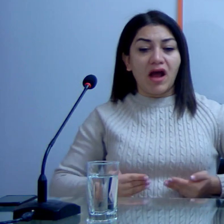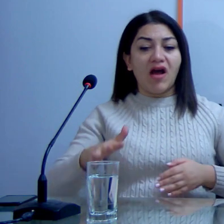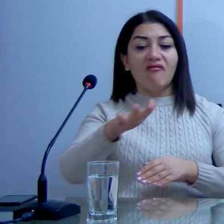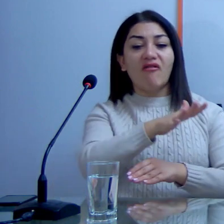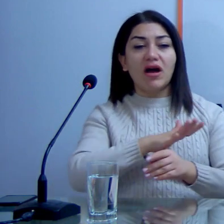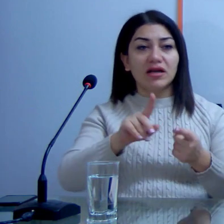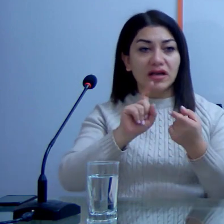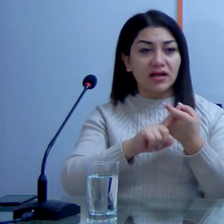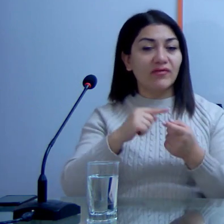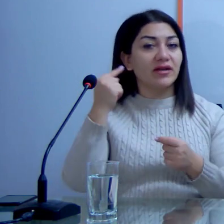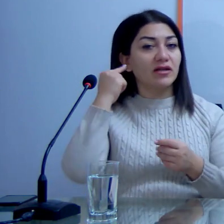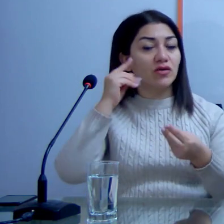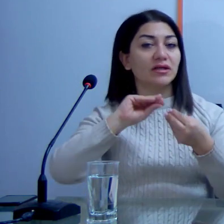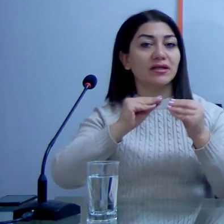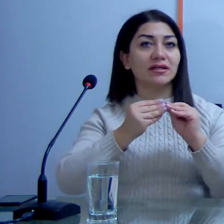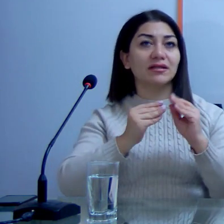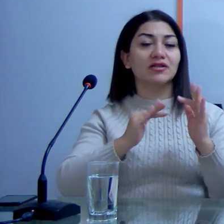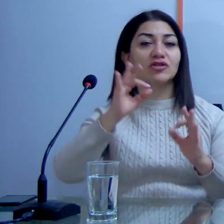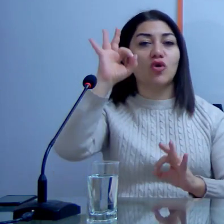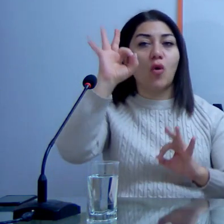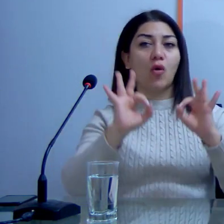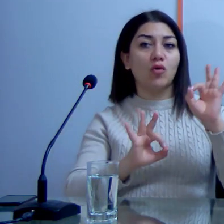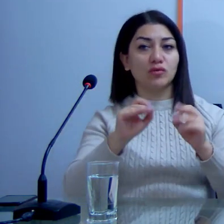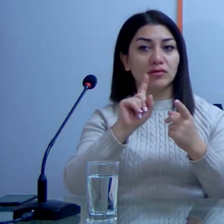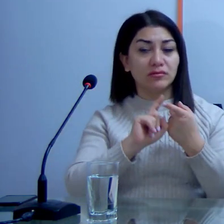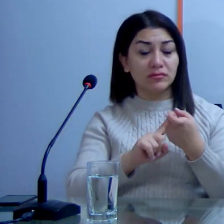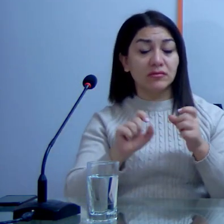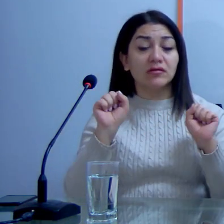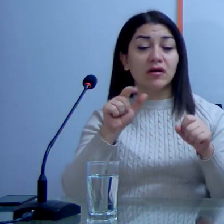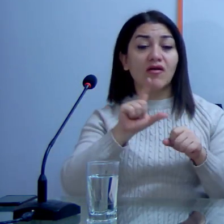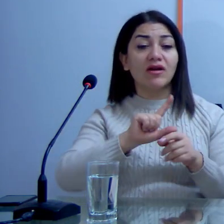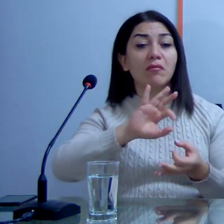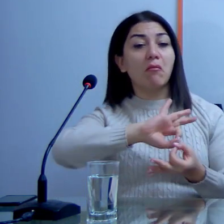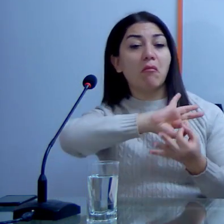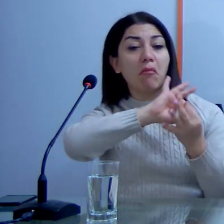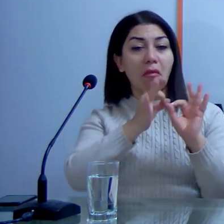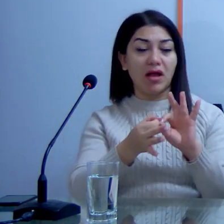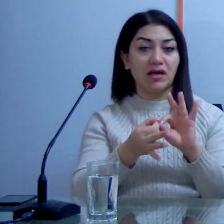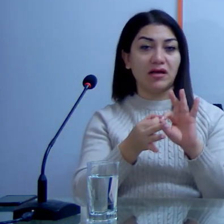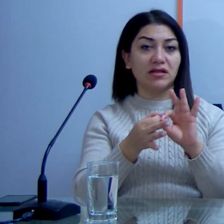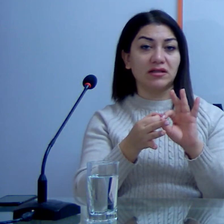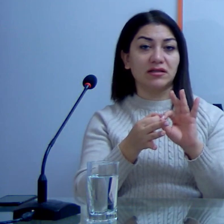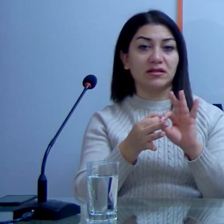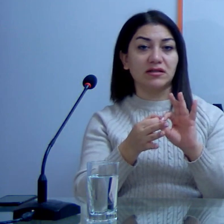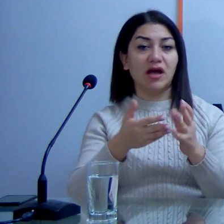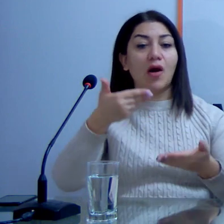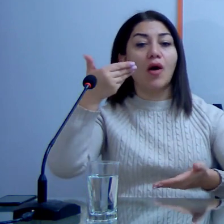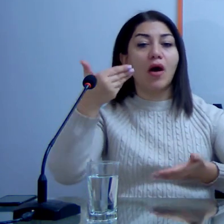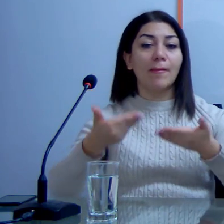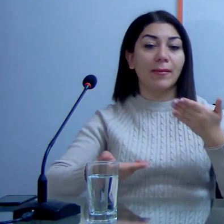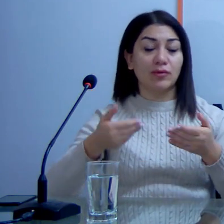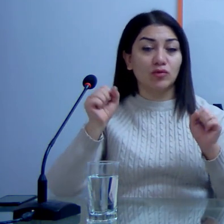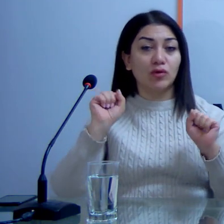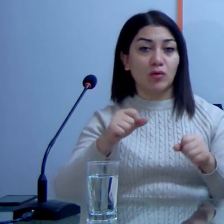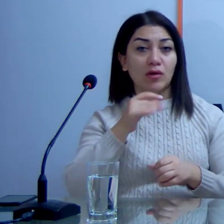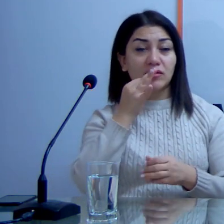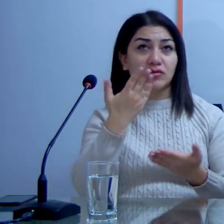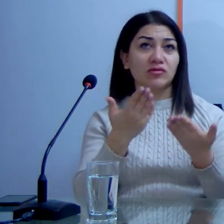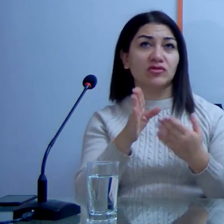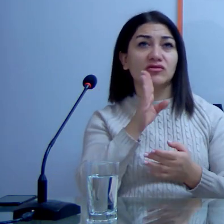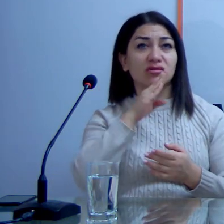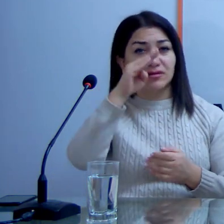եւ լսողության խնդրի աշճանի։ Կարող ենք ավելի մանրակրկիտ թիրախային համեմատություն էլ անել, օրինակ ըստ